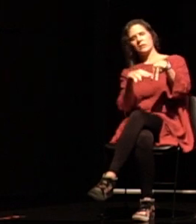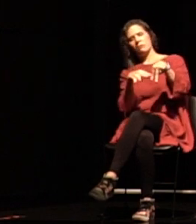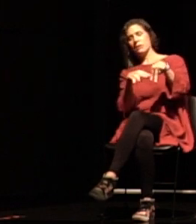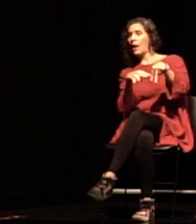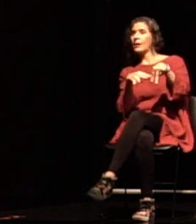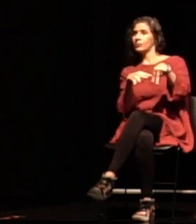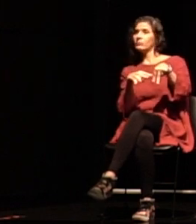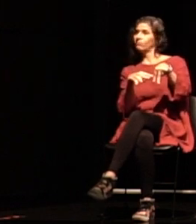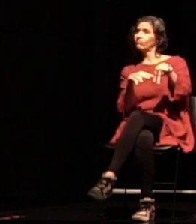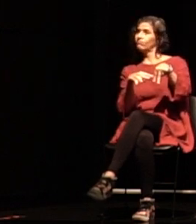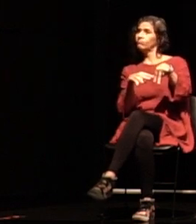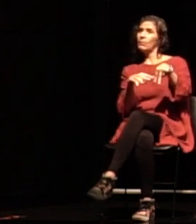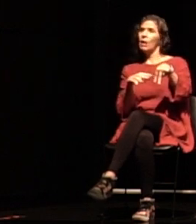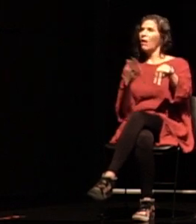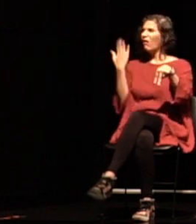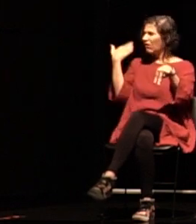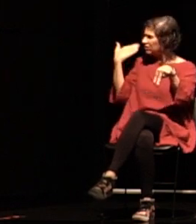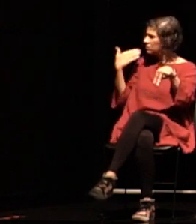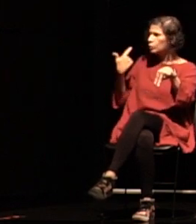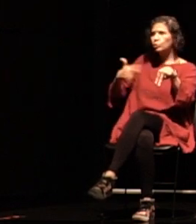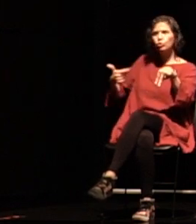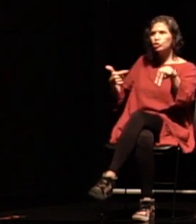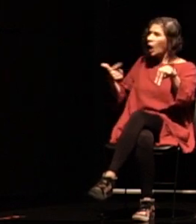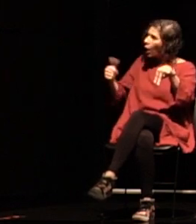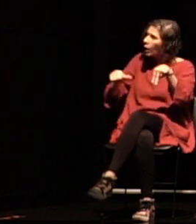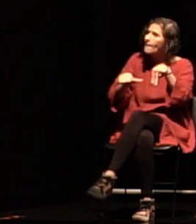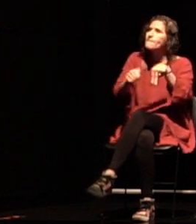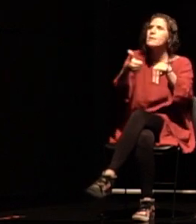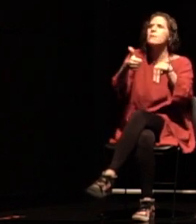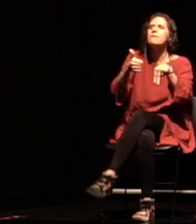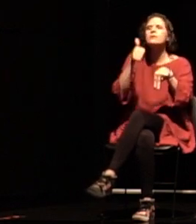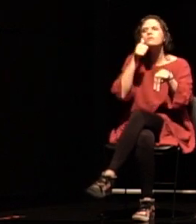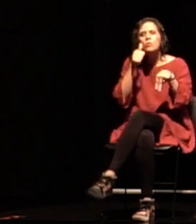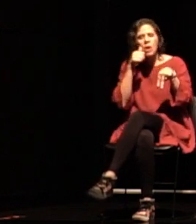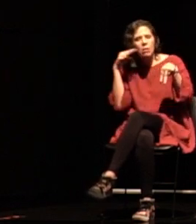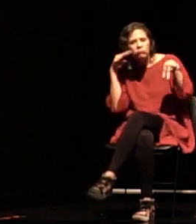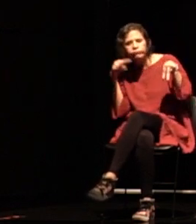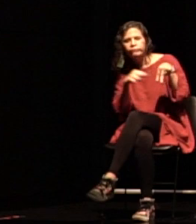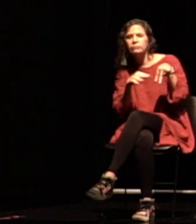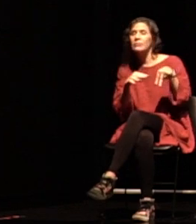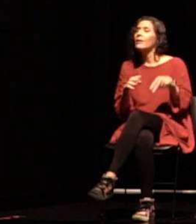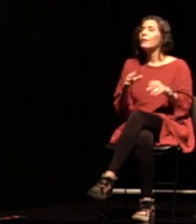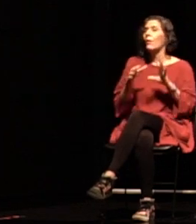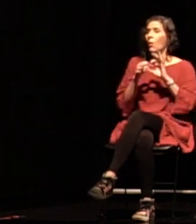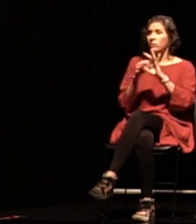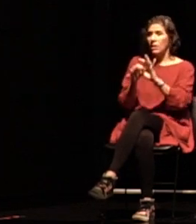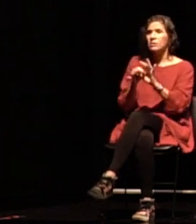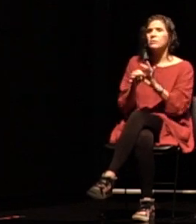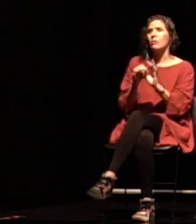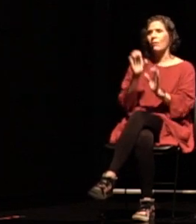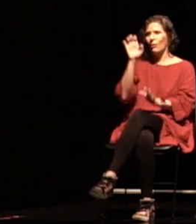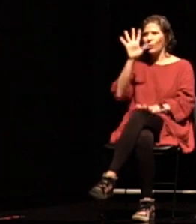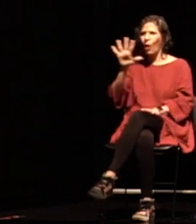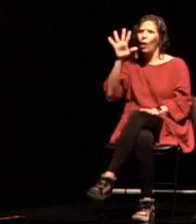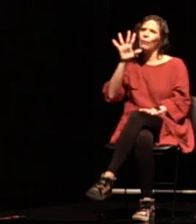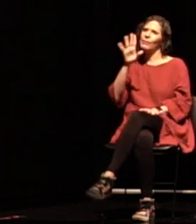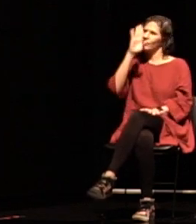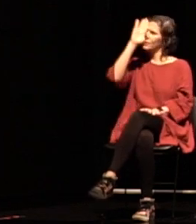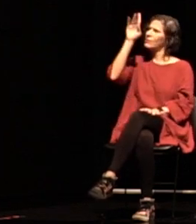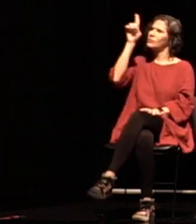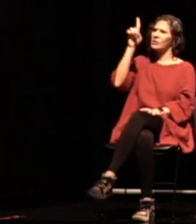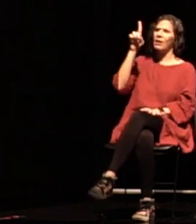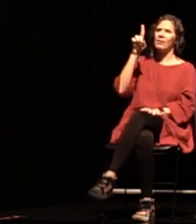no circuito de arte. Né. As mulheres, no contexto europeu, e, sobretudo, em Milão, onde a Iole